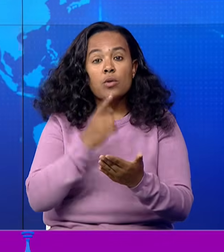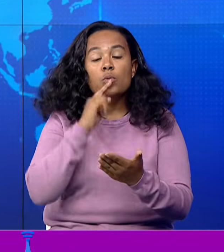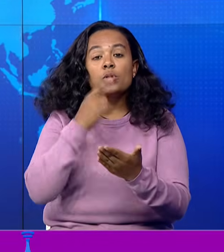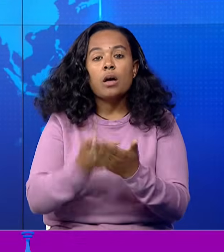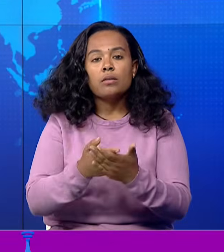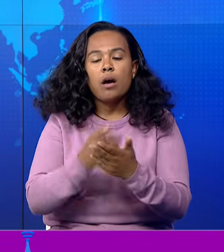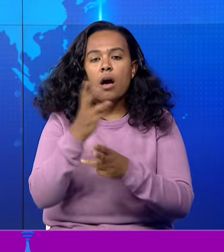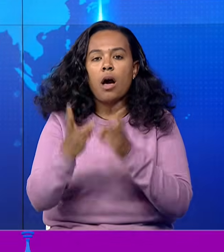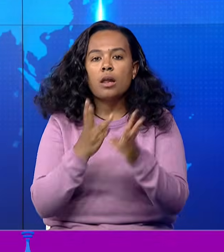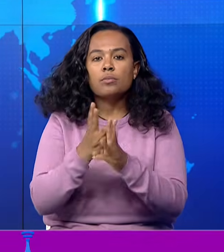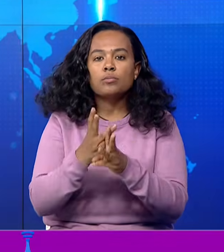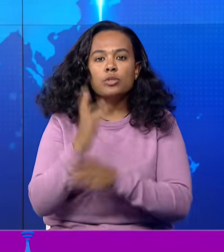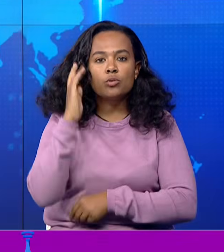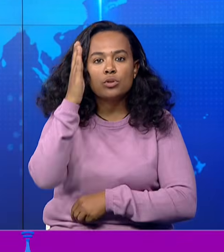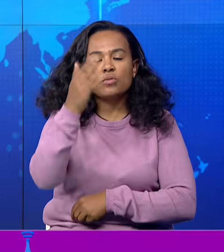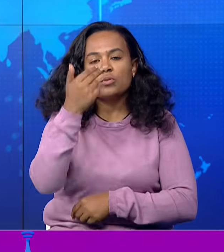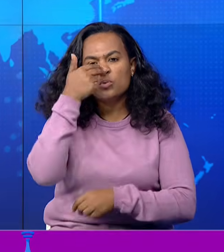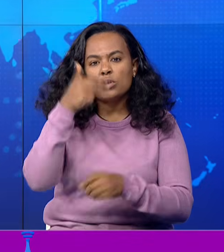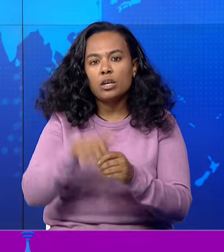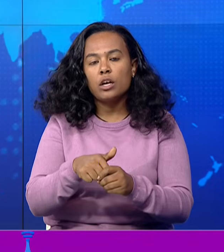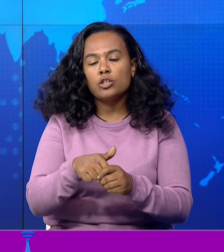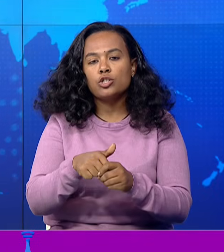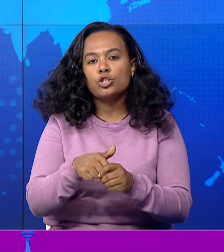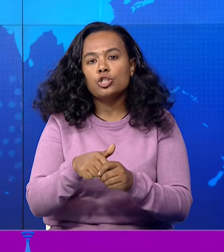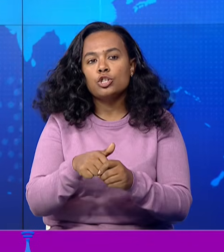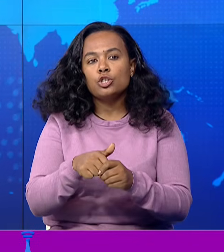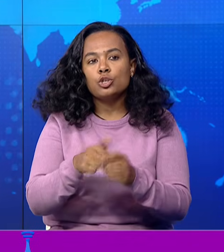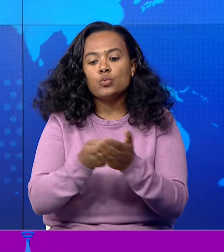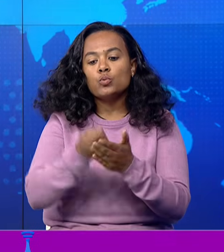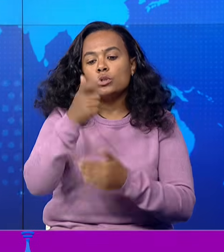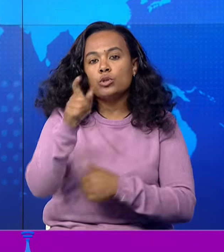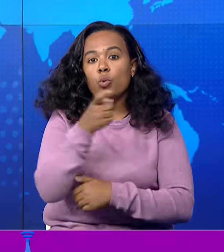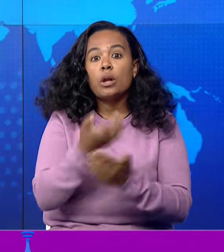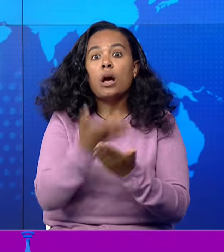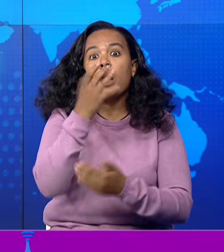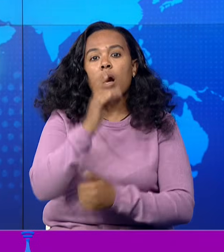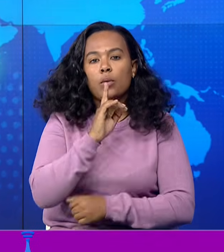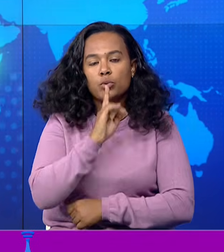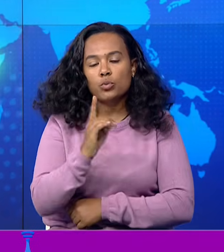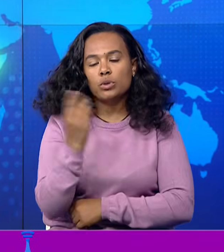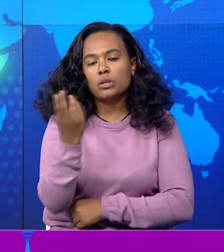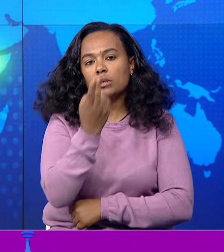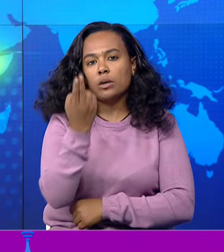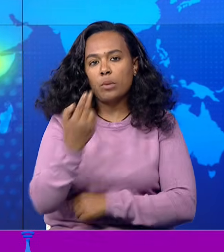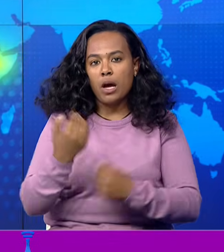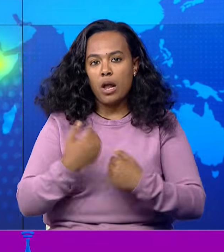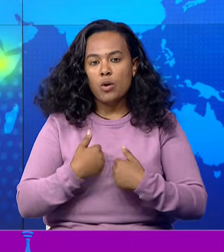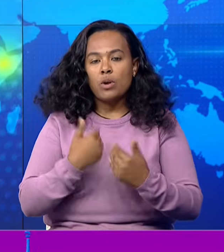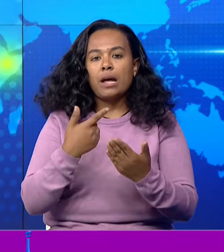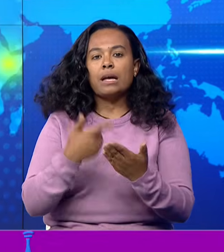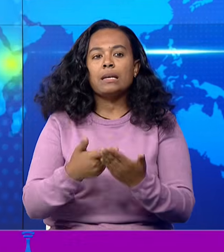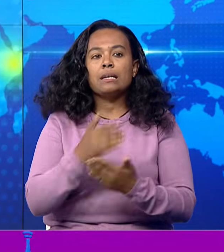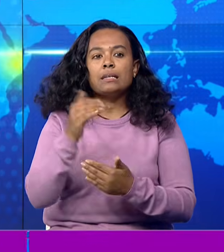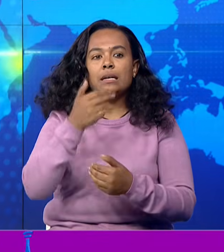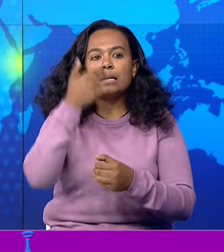ዓለም የወደፊቱ ነዳጅ እንደ ነዳጅ ውድ የሆነ ሀብት ነው ብሎ ነው እየተጠቀሙ ያሉት። ይህንን እንደ